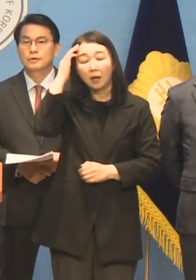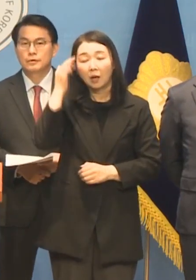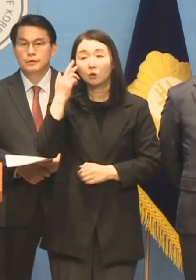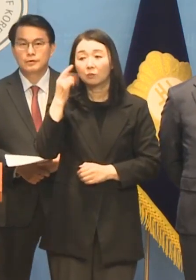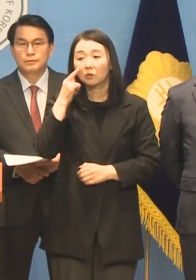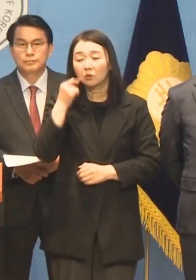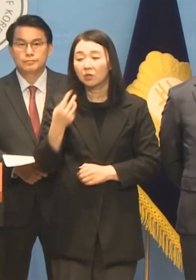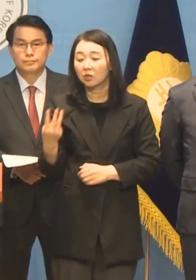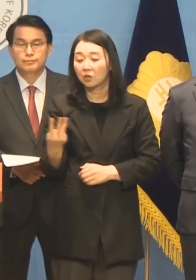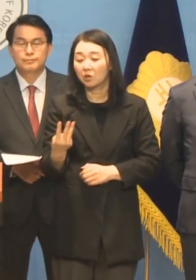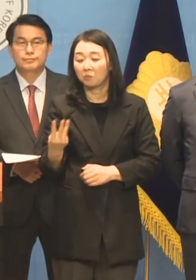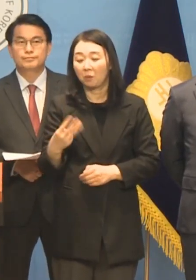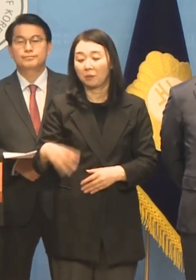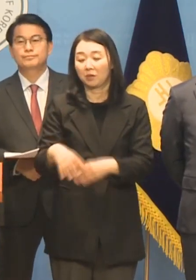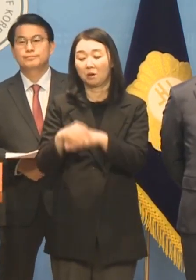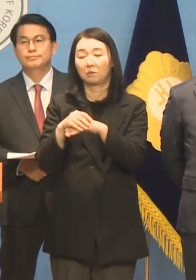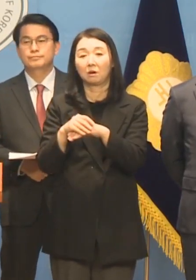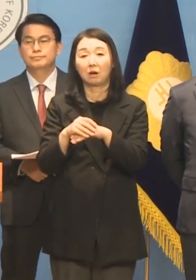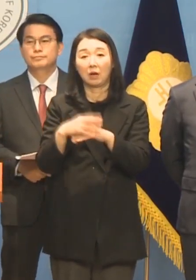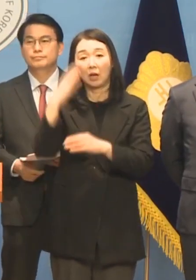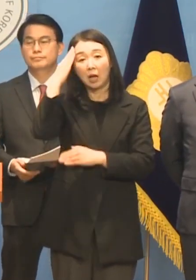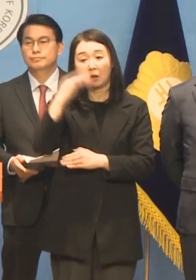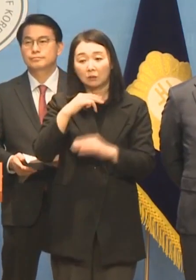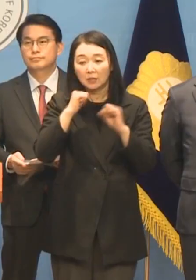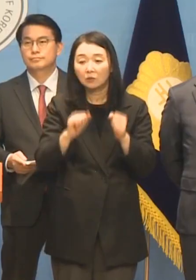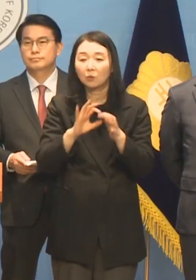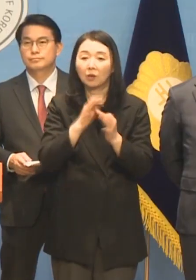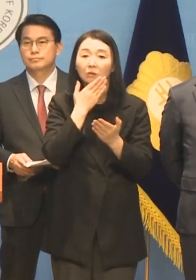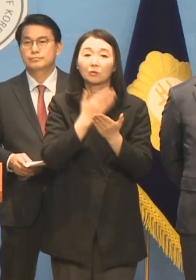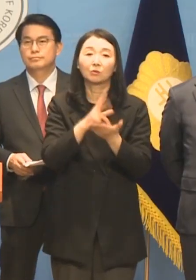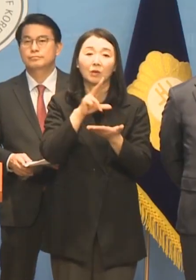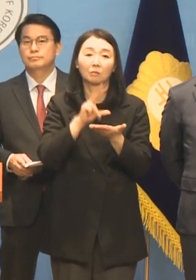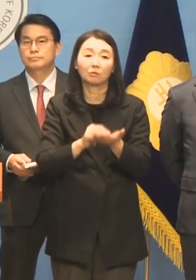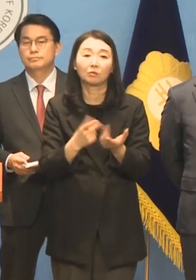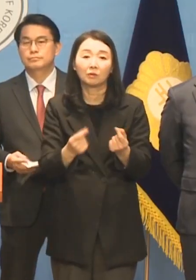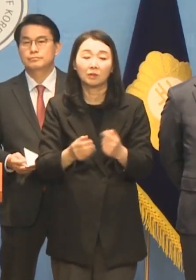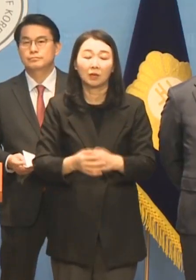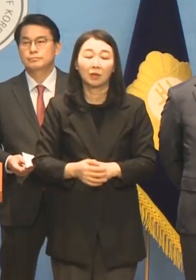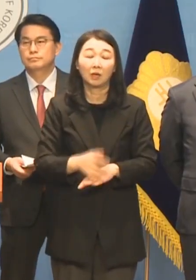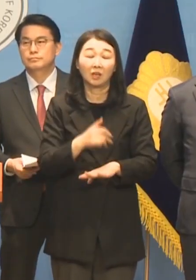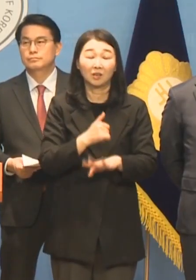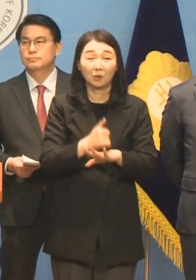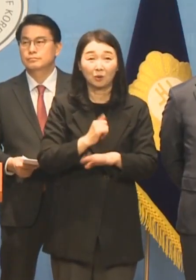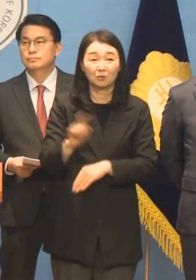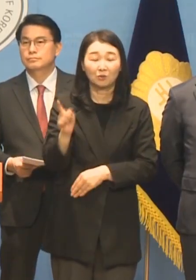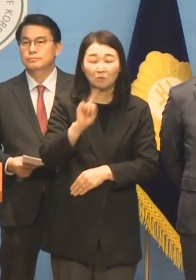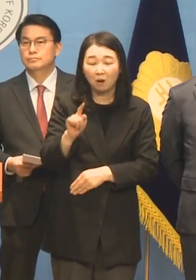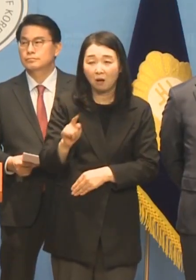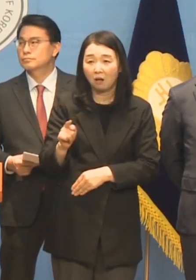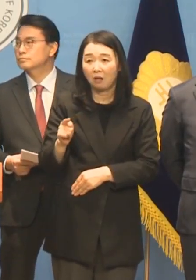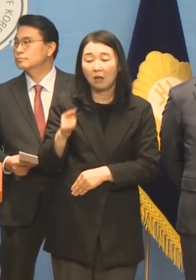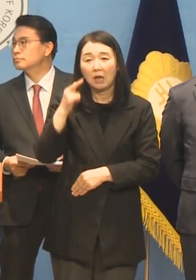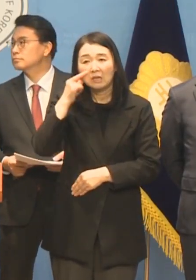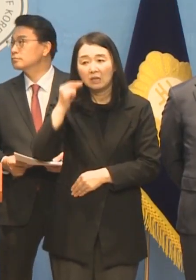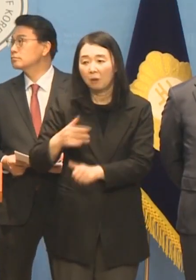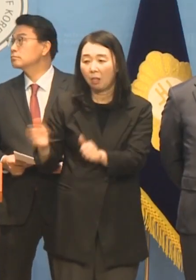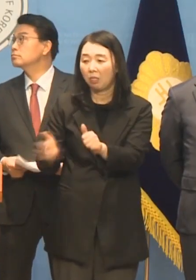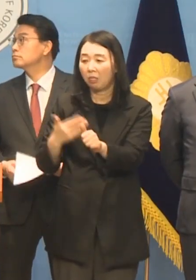우리나라의 생존과 직결되는 중요한 문제임에도 불구하고 죽창가를 부르자며 반일 감정을